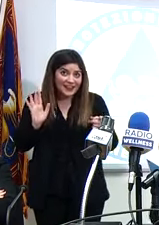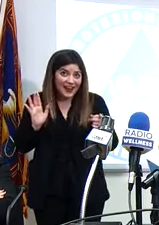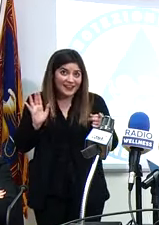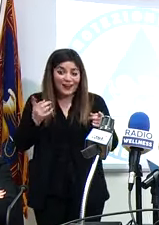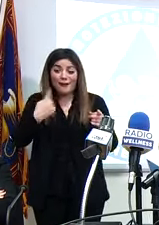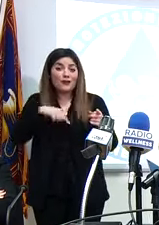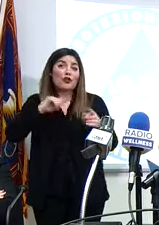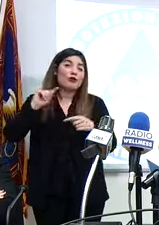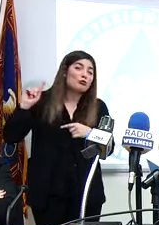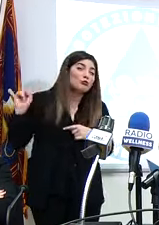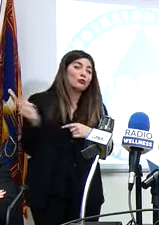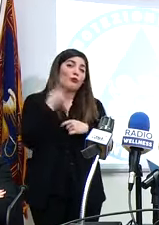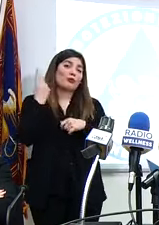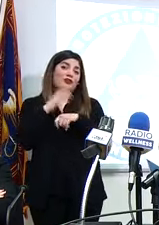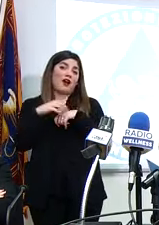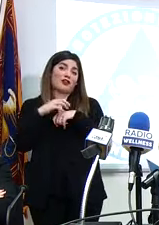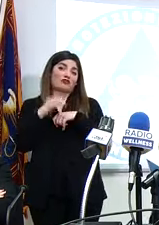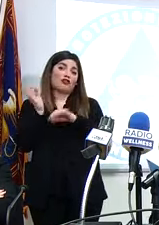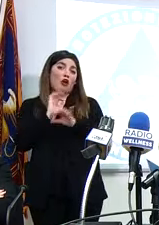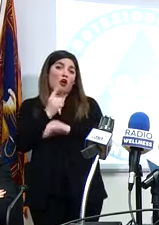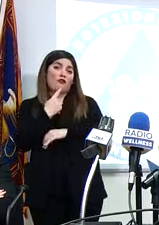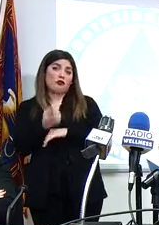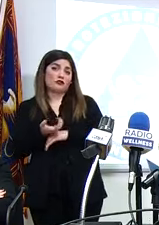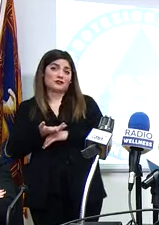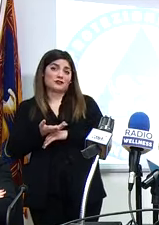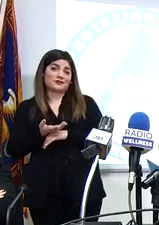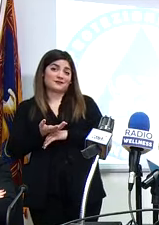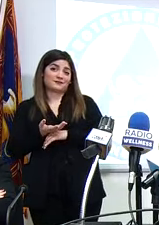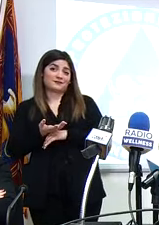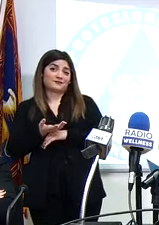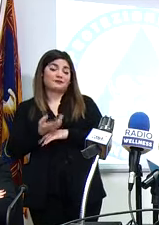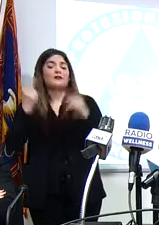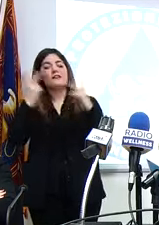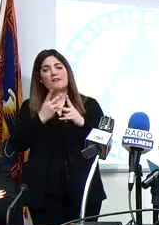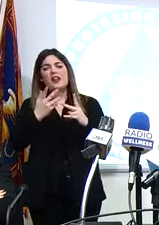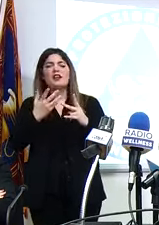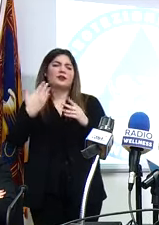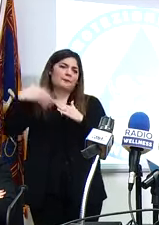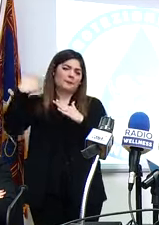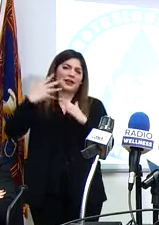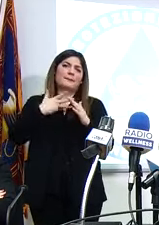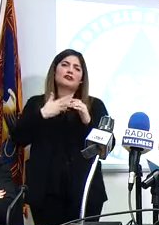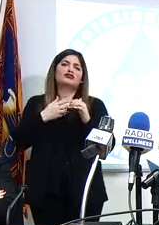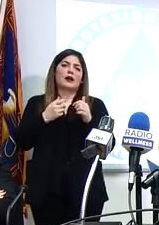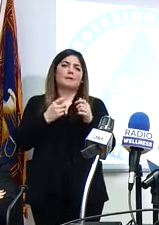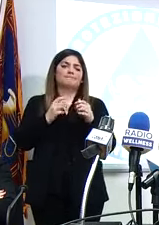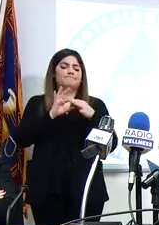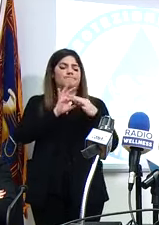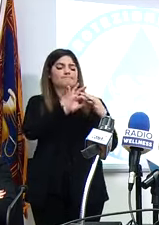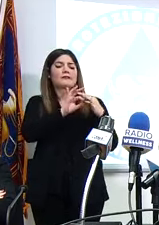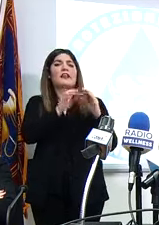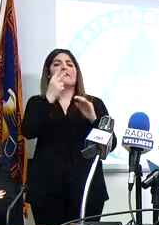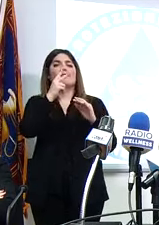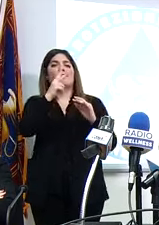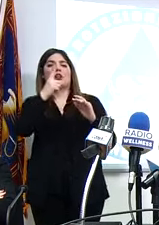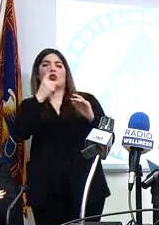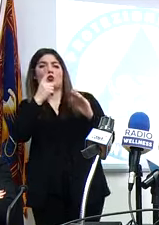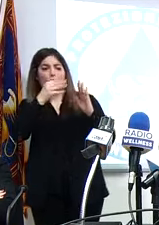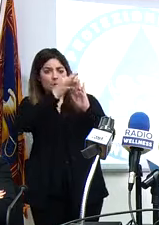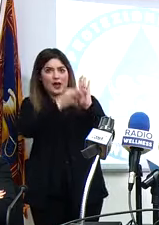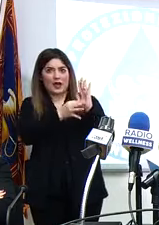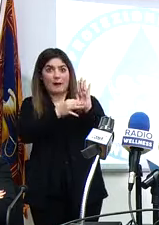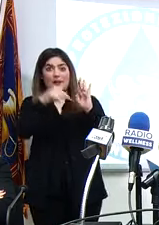che ci basiamo adesso non più sui complicati 21 parametri, ma ci si basi sull'R con T, che è in